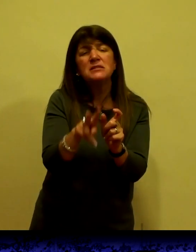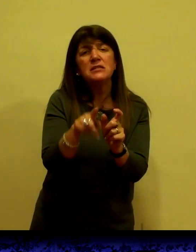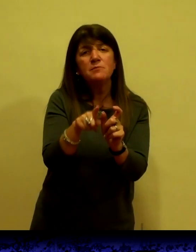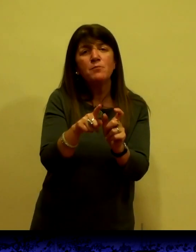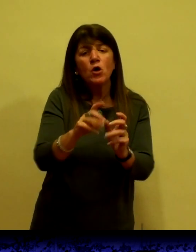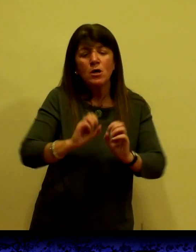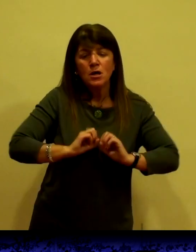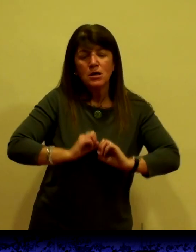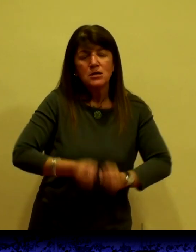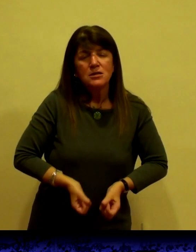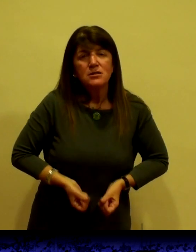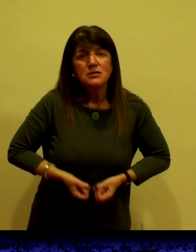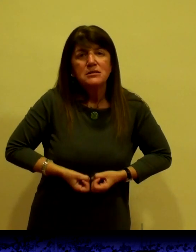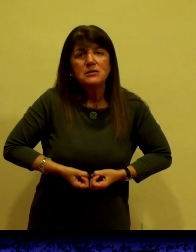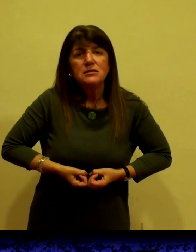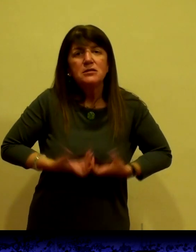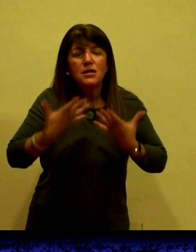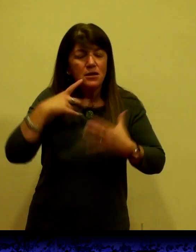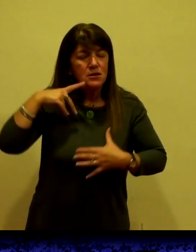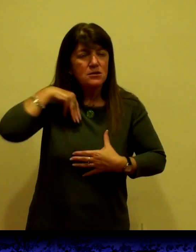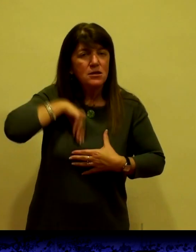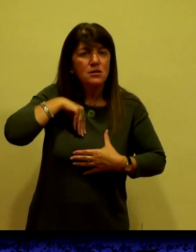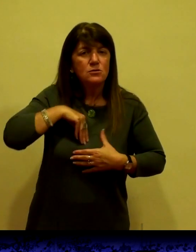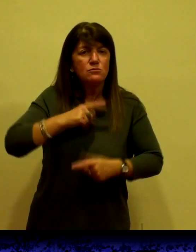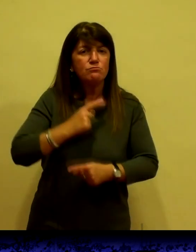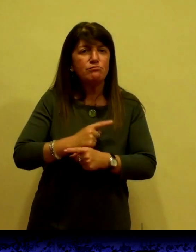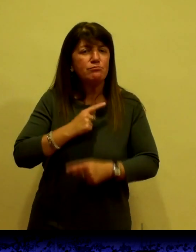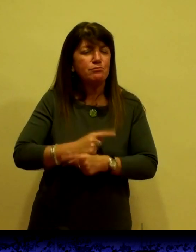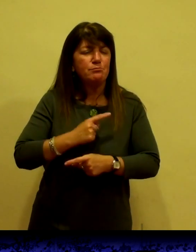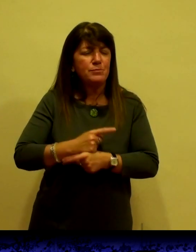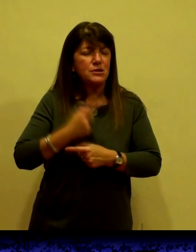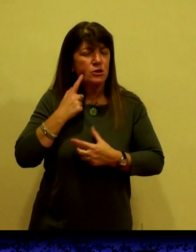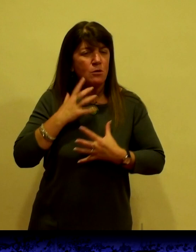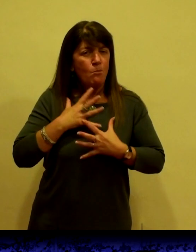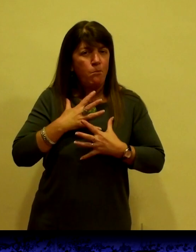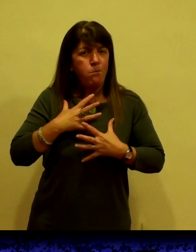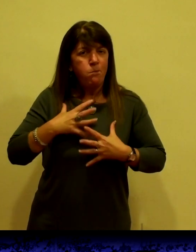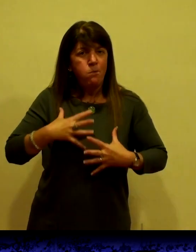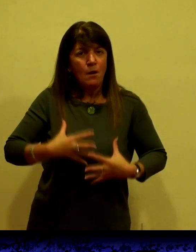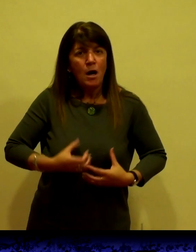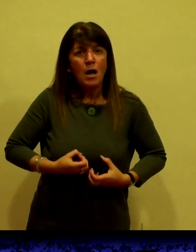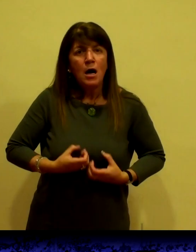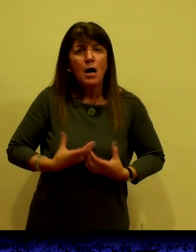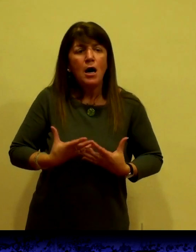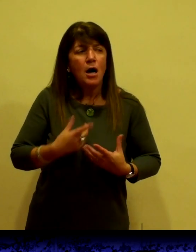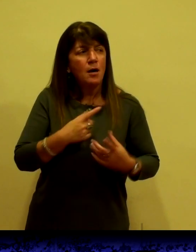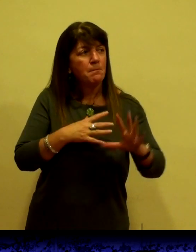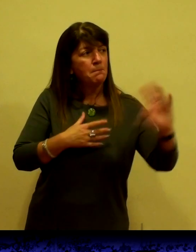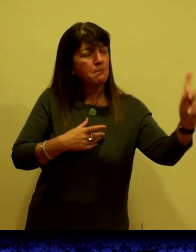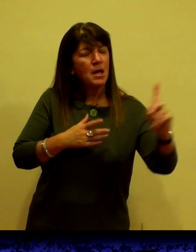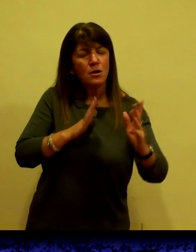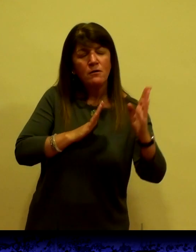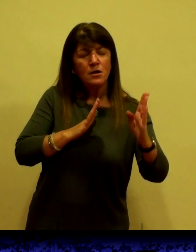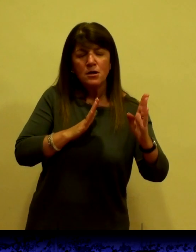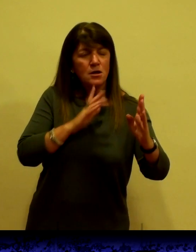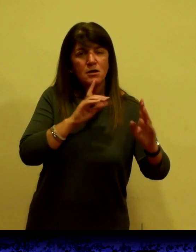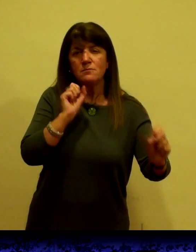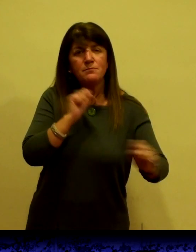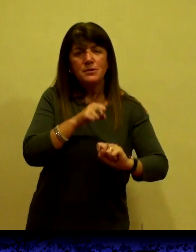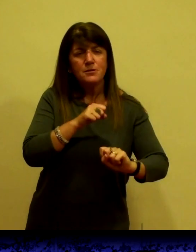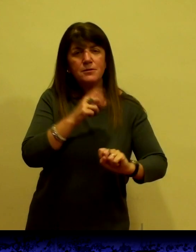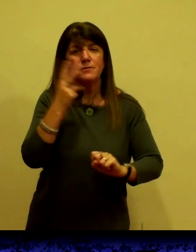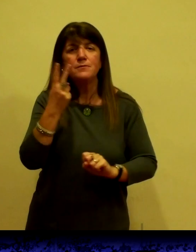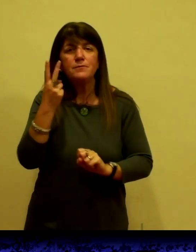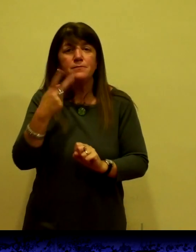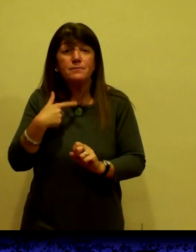proprio, spinti dalla propria necessità, dai propri bisogni, e non intendono confrontarsi. Sembra, perché poi noi non possiamo